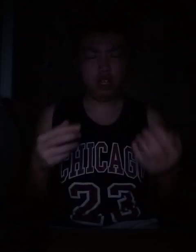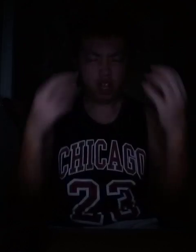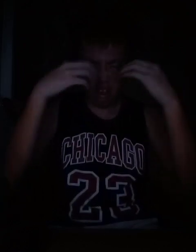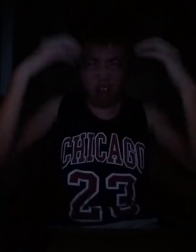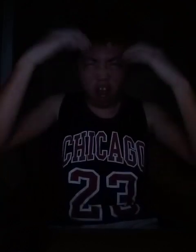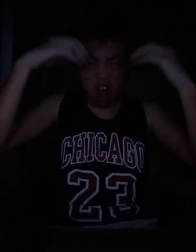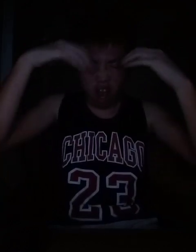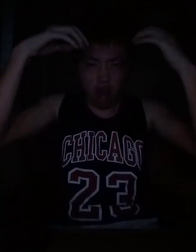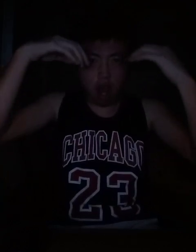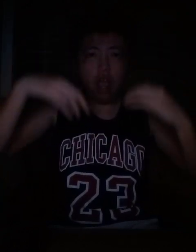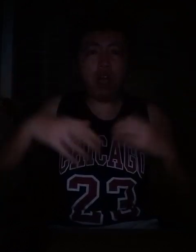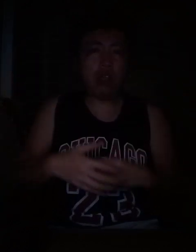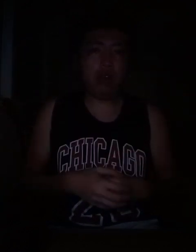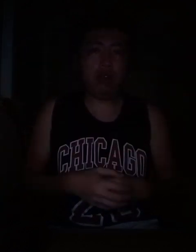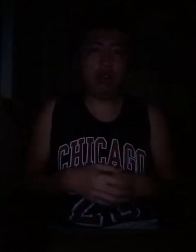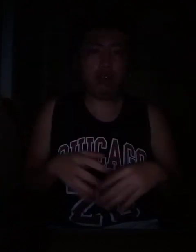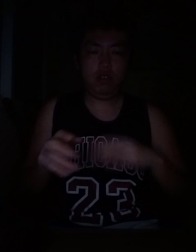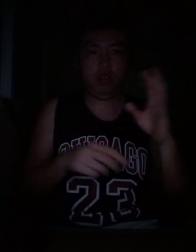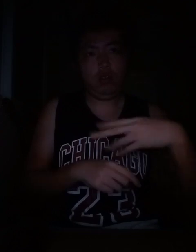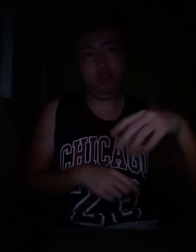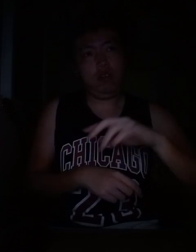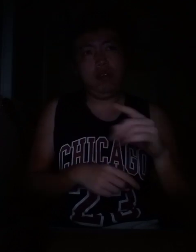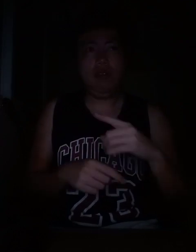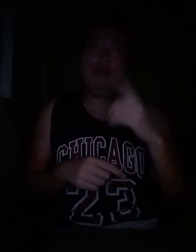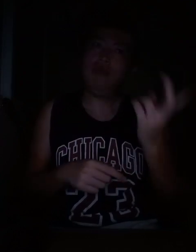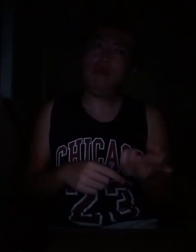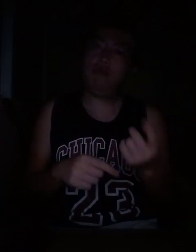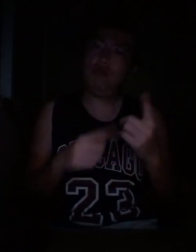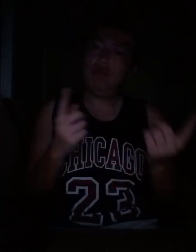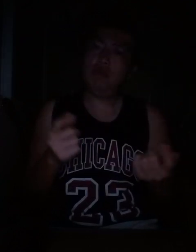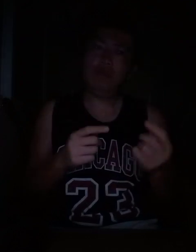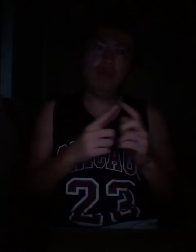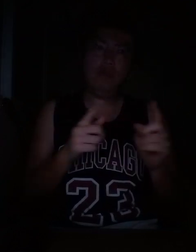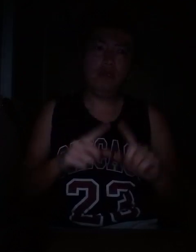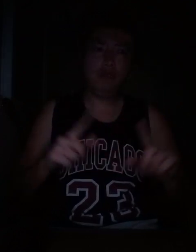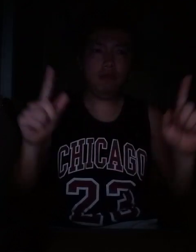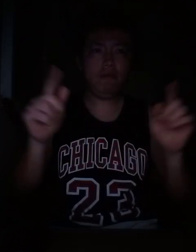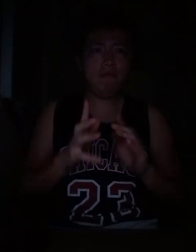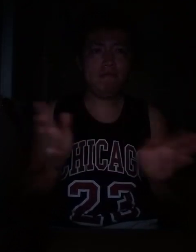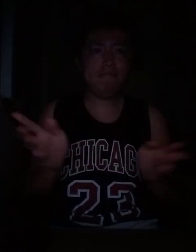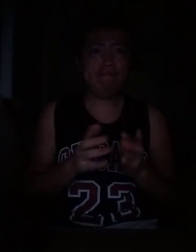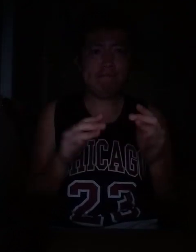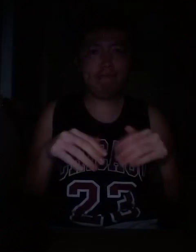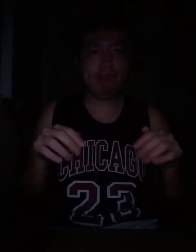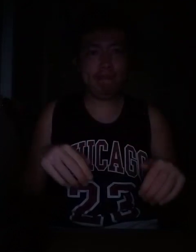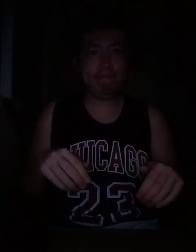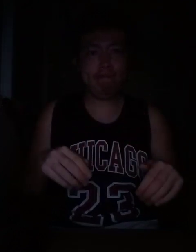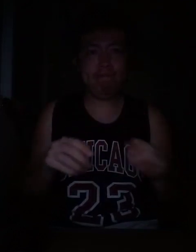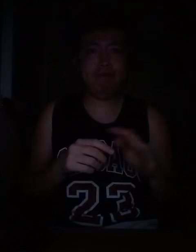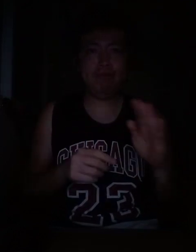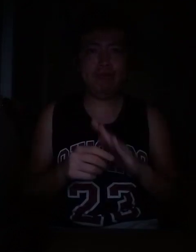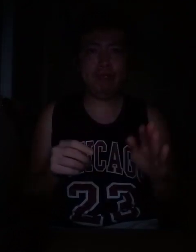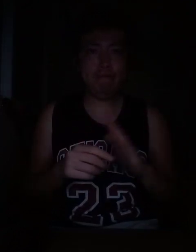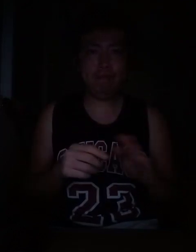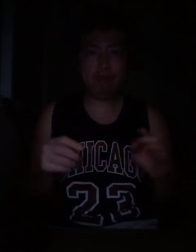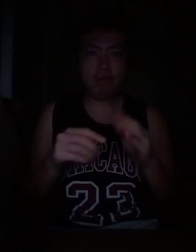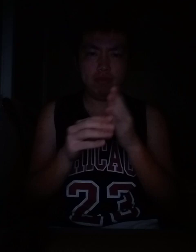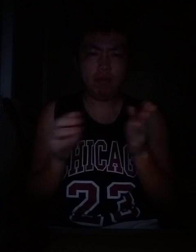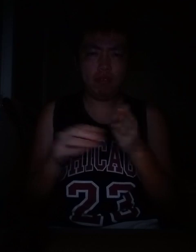찜통더위가 이어지겠고요. 태풍의 영향을 받는 내일부터는 낮 기온이 30도 안팎으로 내려가면서 이 무더위가 잠시